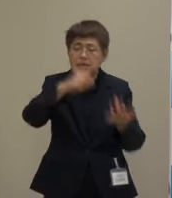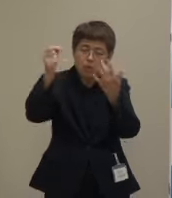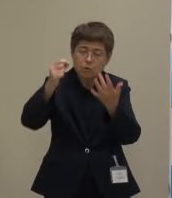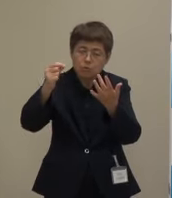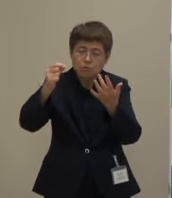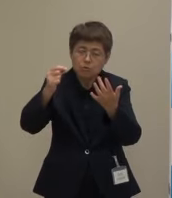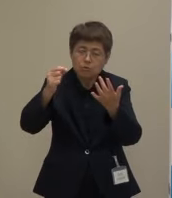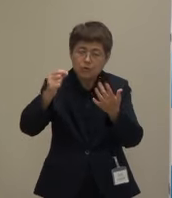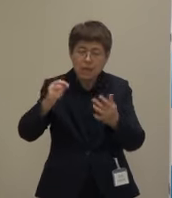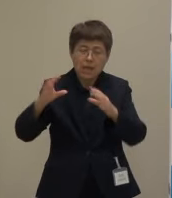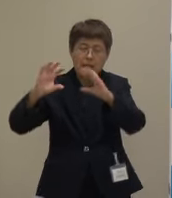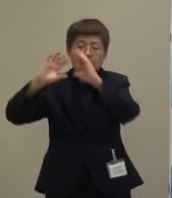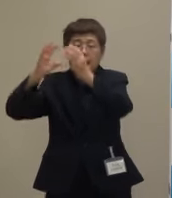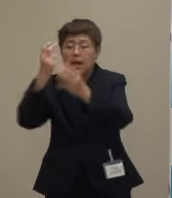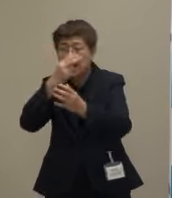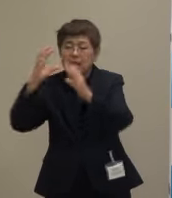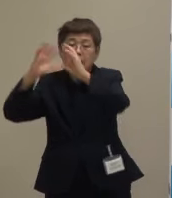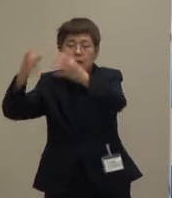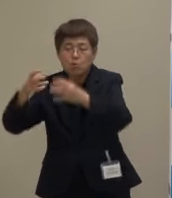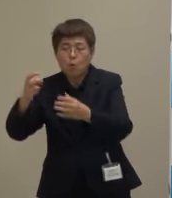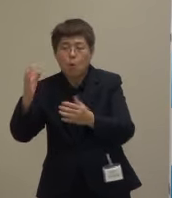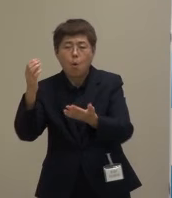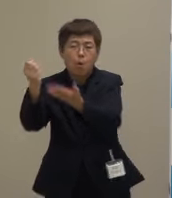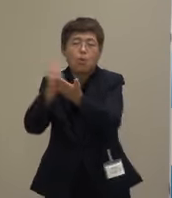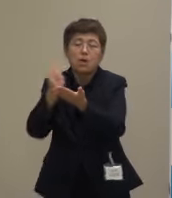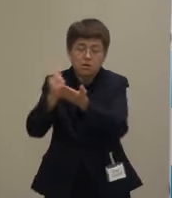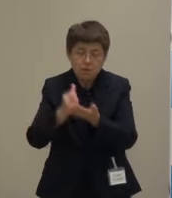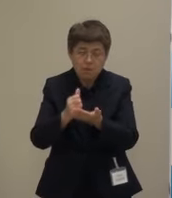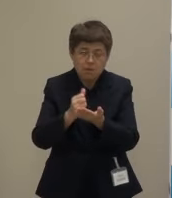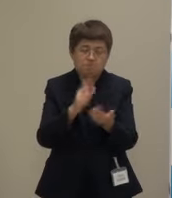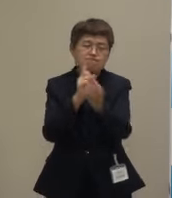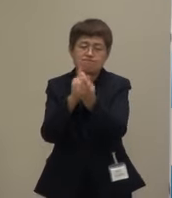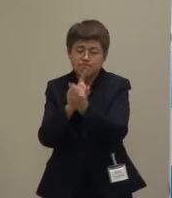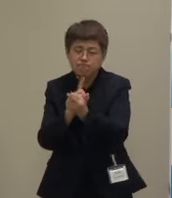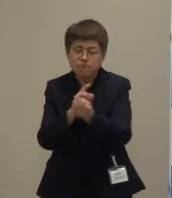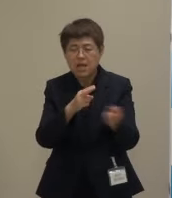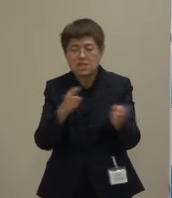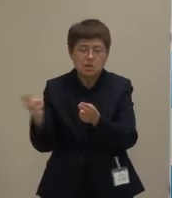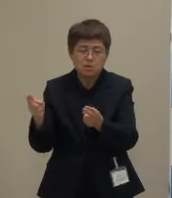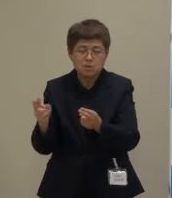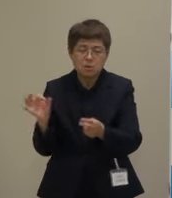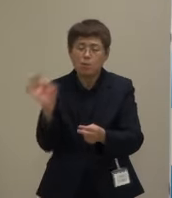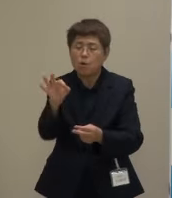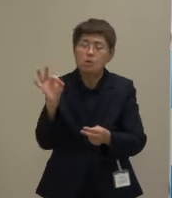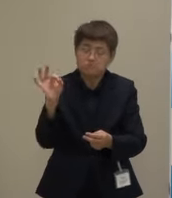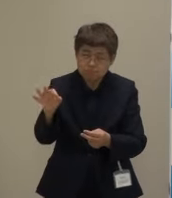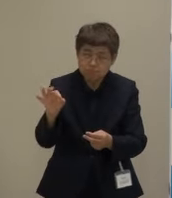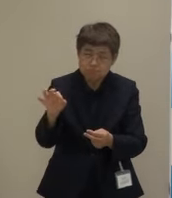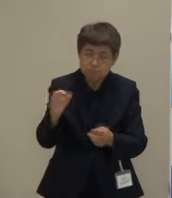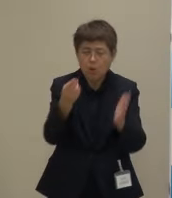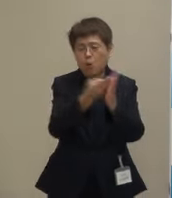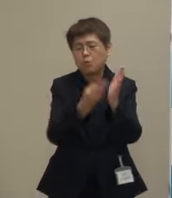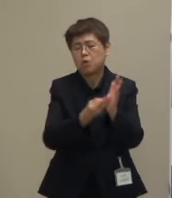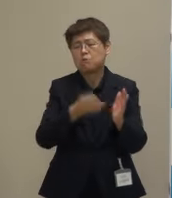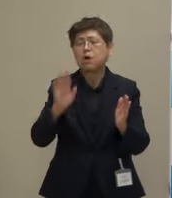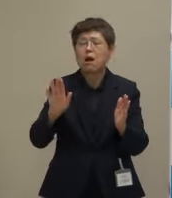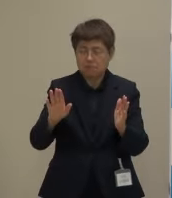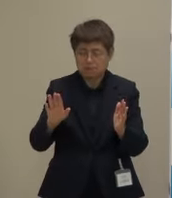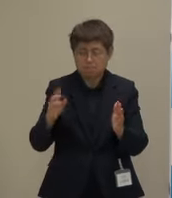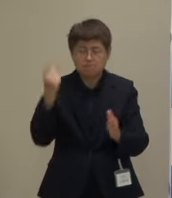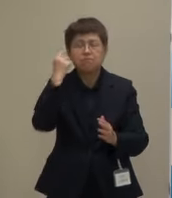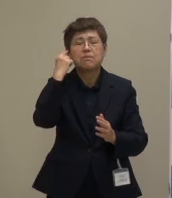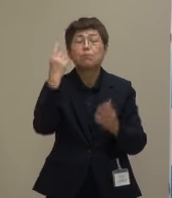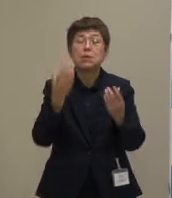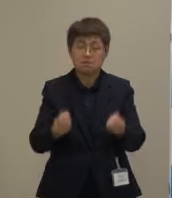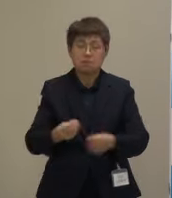ホテルや人手不足の対応に向けて設備投資を行ったホテルがあったと伺っ